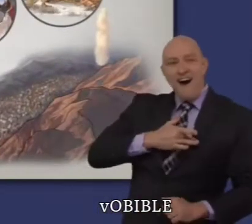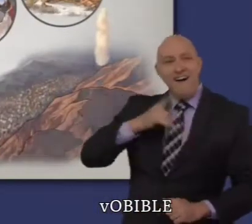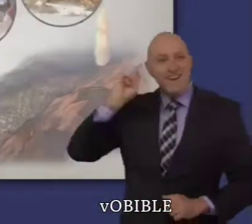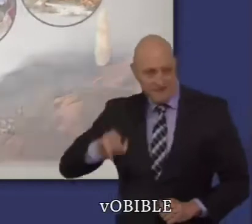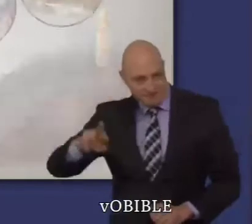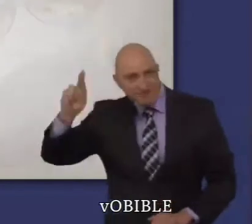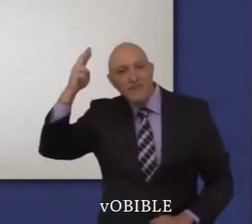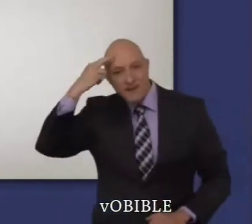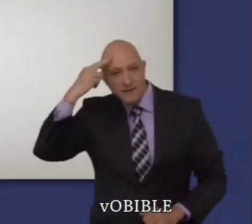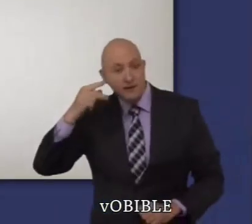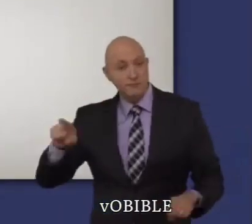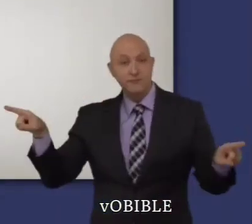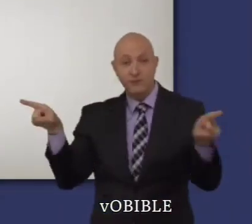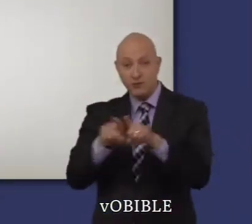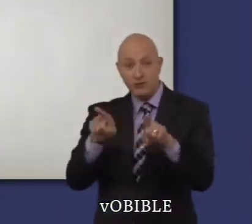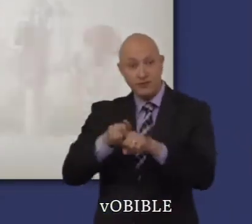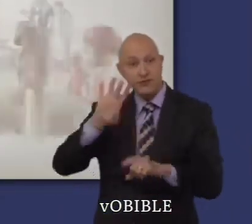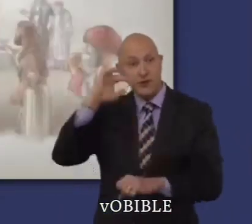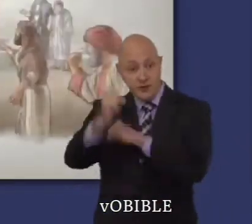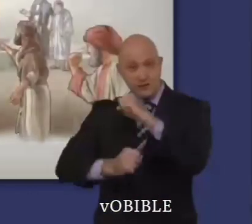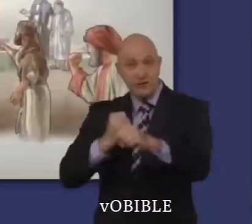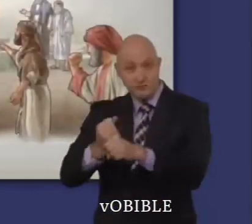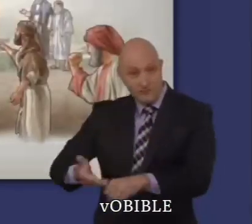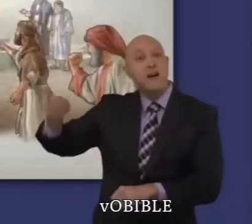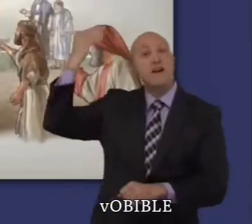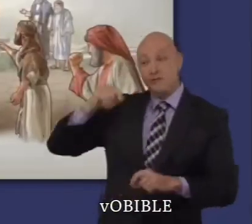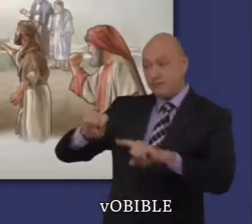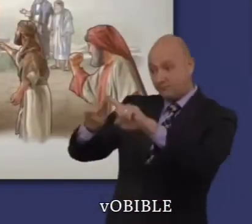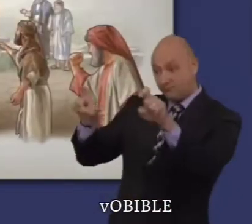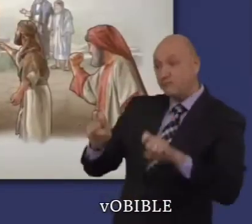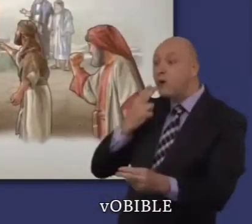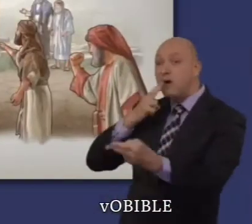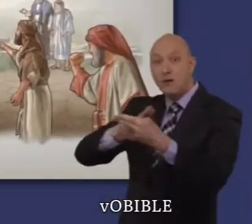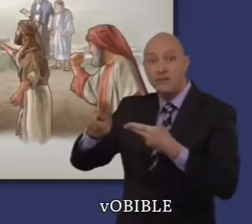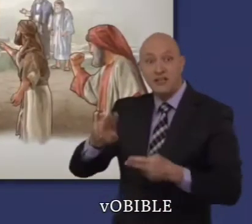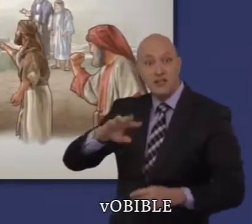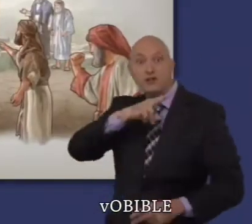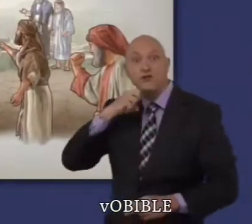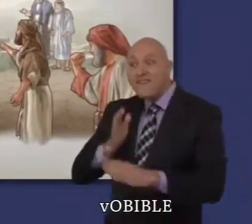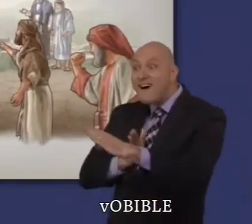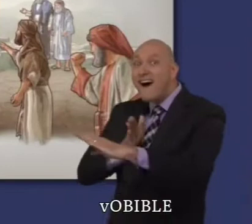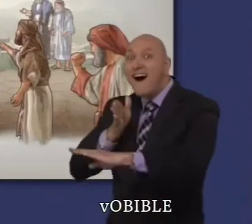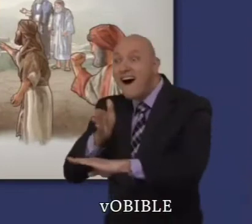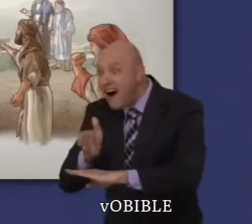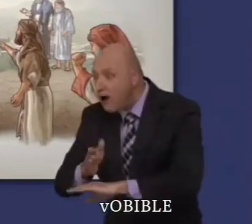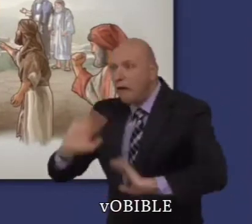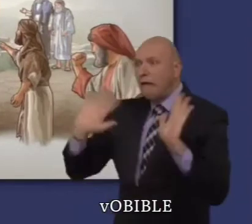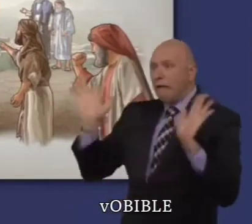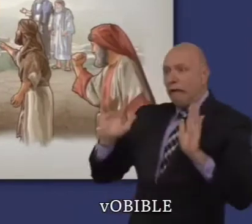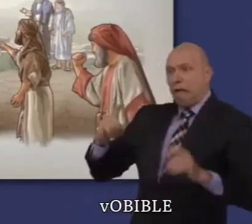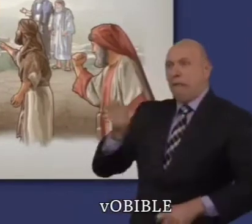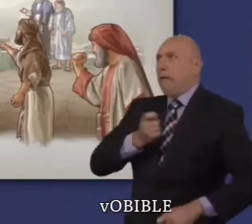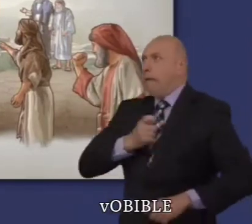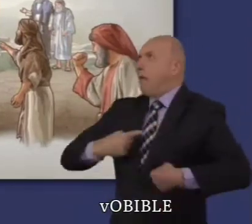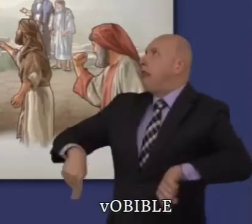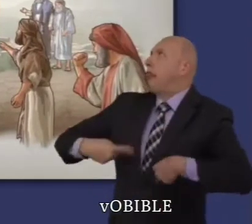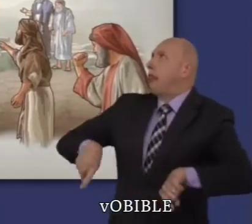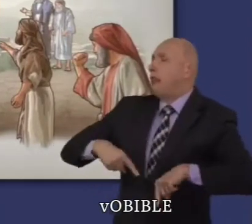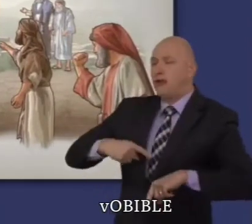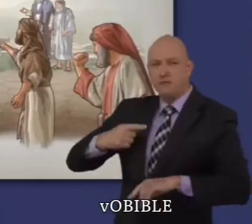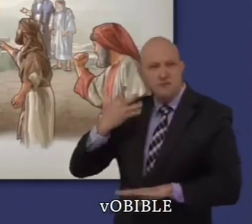le premier discours, rapporté au chapitre 1 à 4, Moïse retrace l'histoire d'Israël après l'Exode et encourage les Israélites